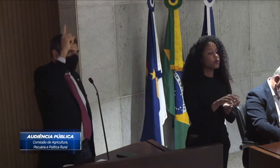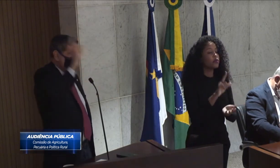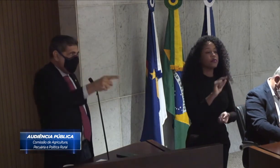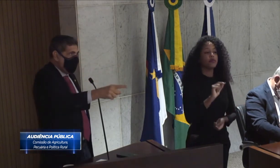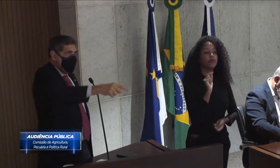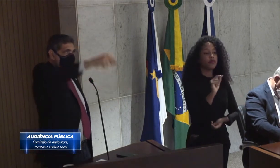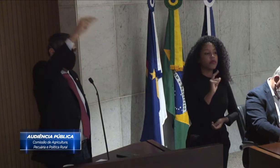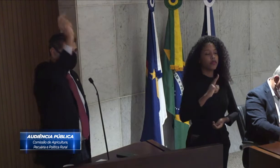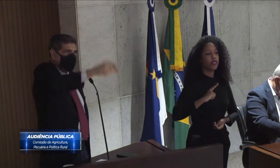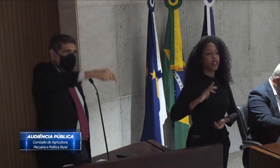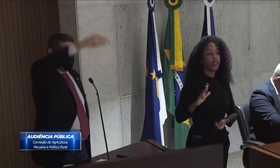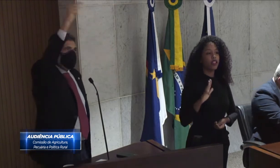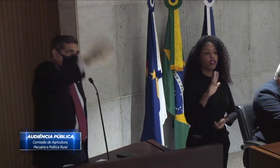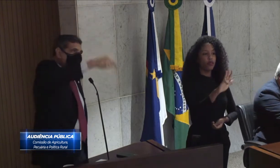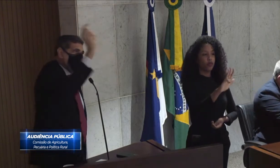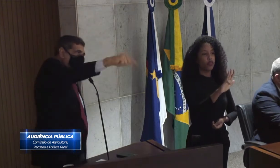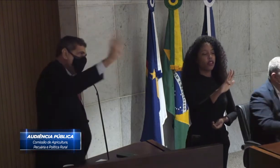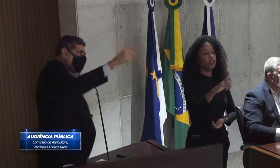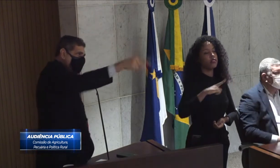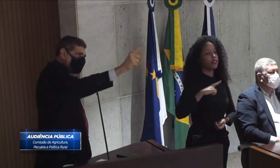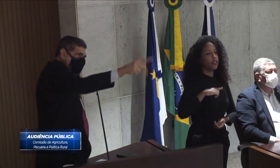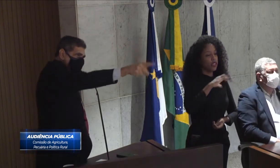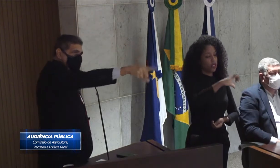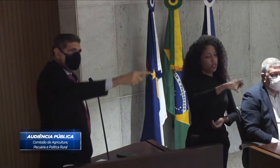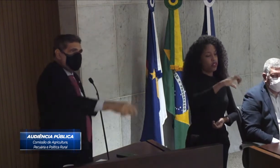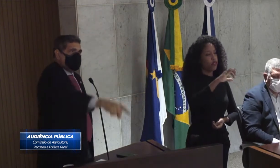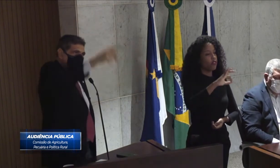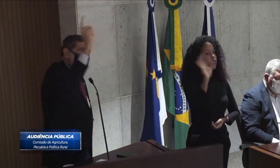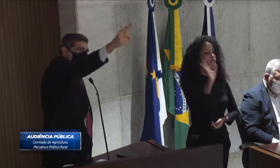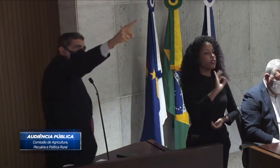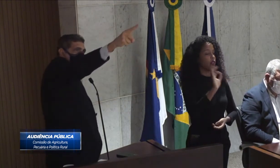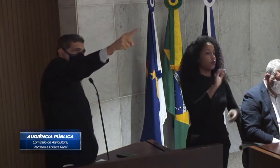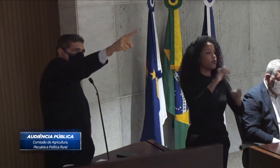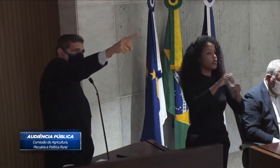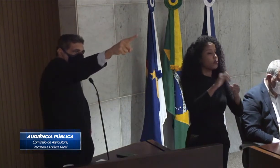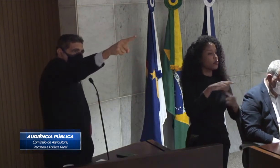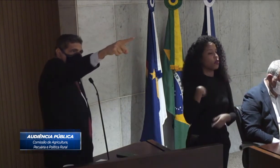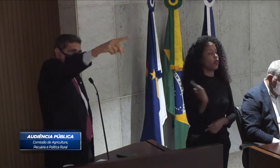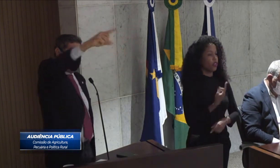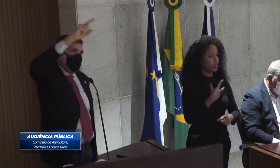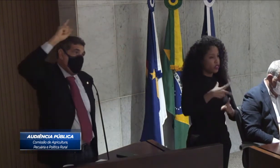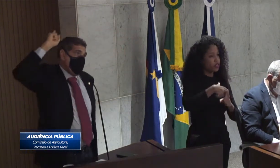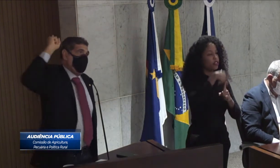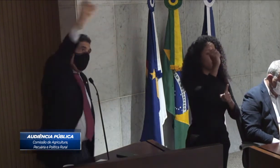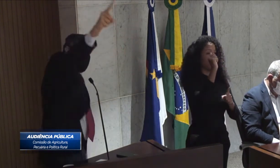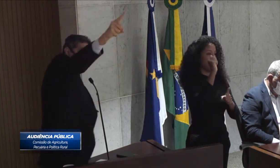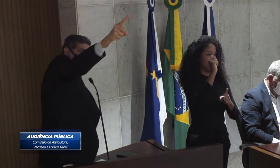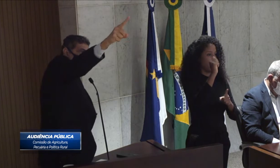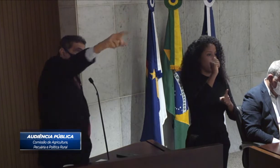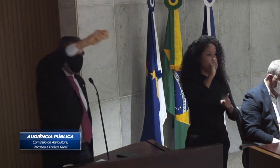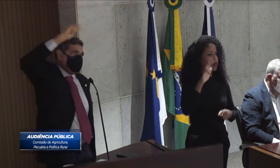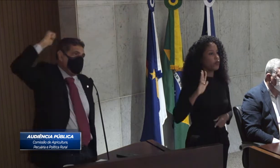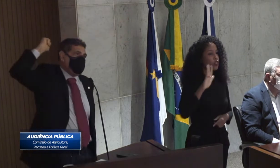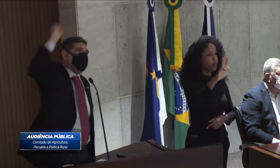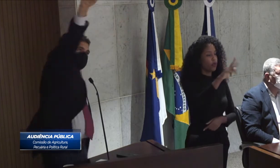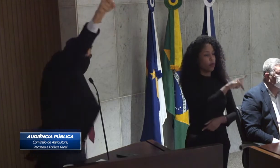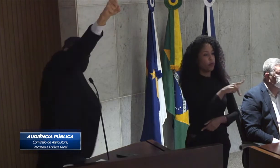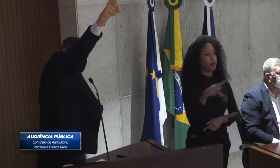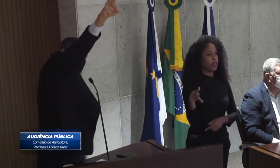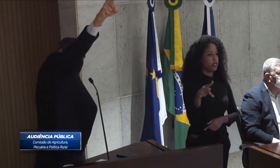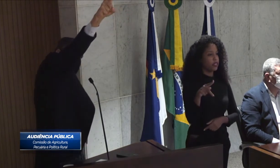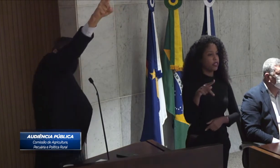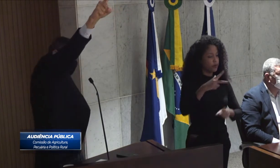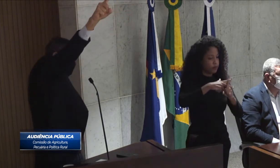levar Lula a ter mais de 90% dos votos e nós ganharmos essa eleição. Lula presidente e até